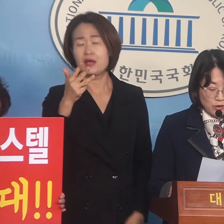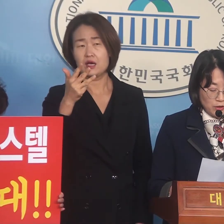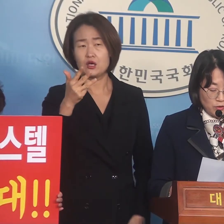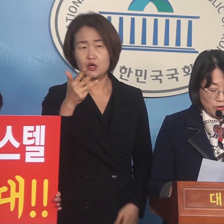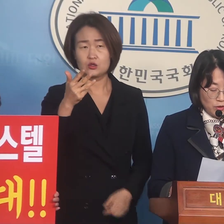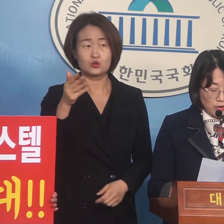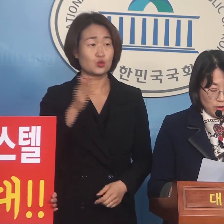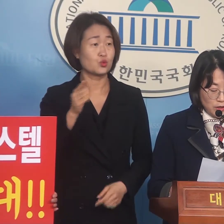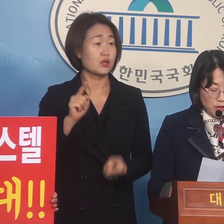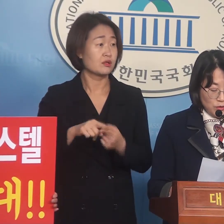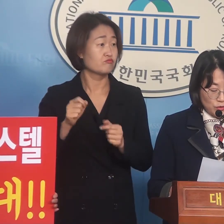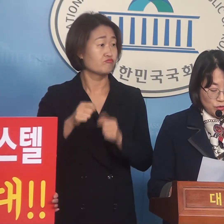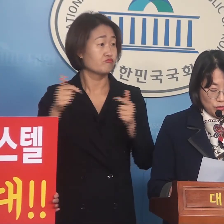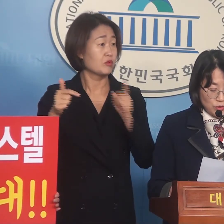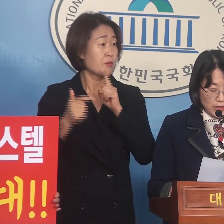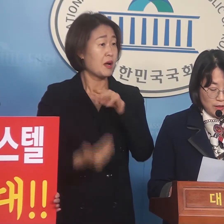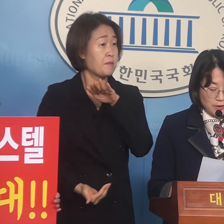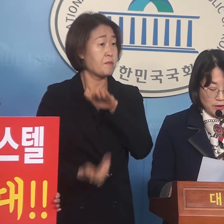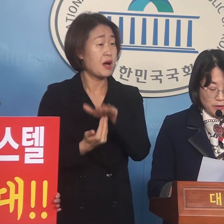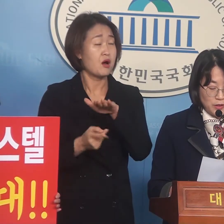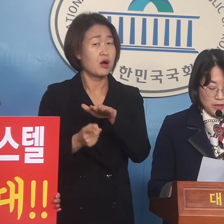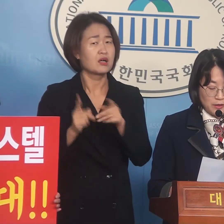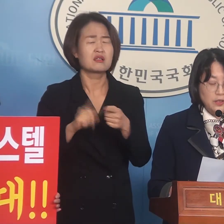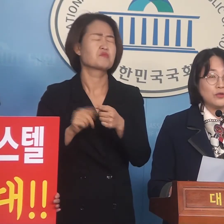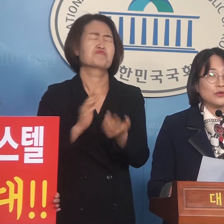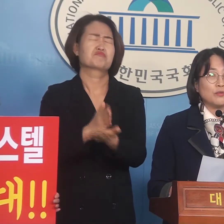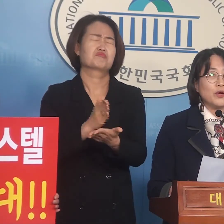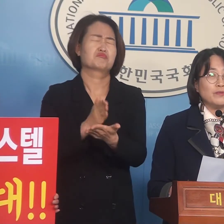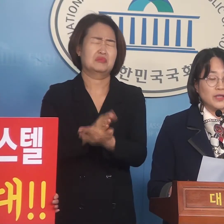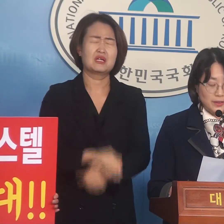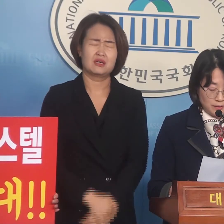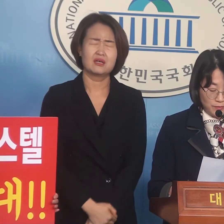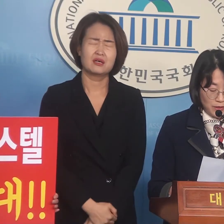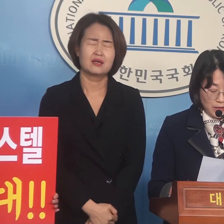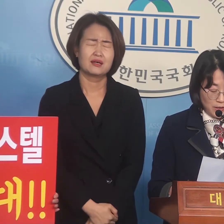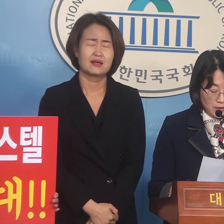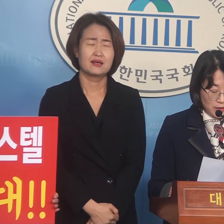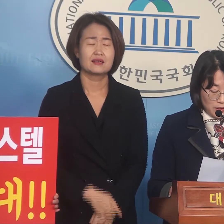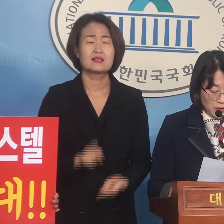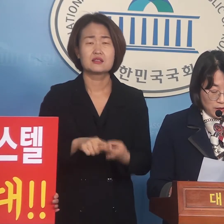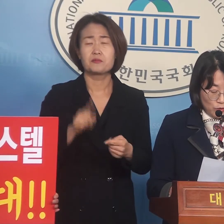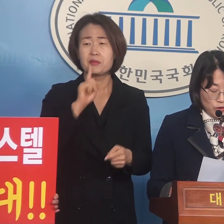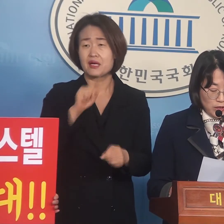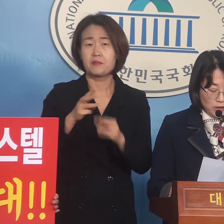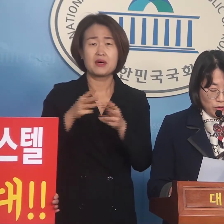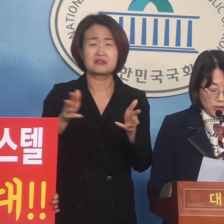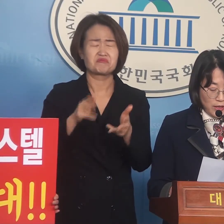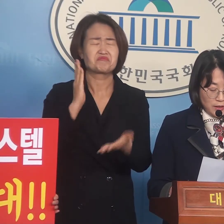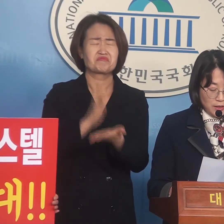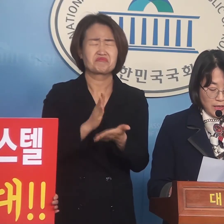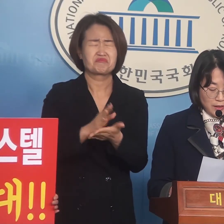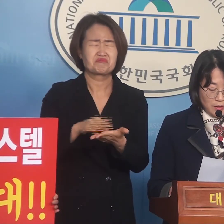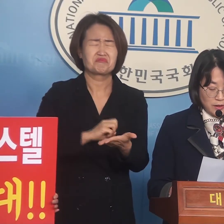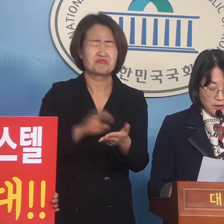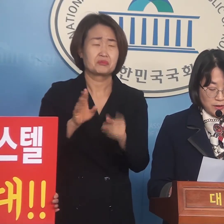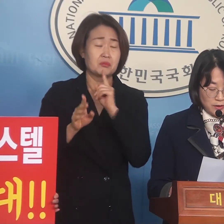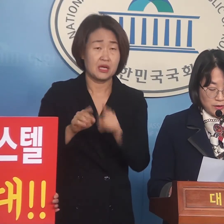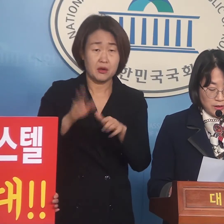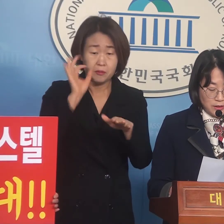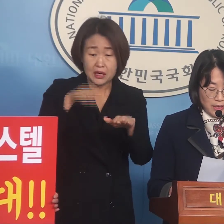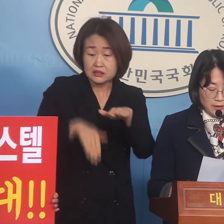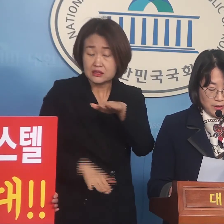상향 조정하고 최고층수 제한을 없애자는 내용으로 포함되어 있습니다. 동시에 이곳에 지하